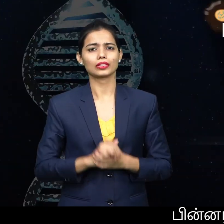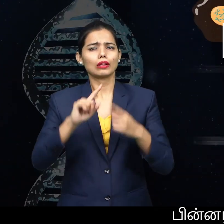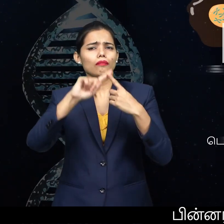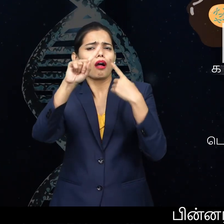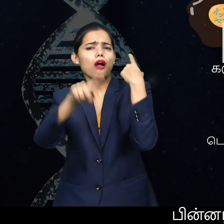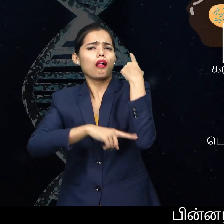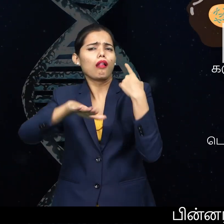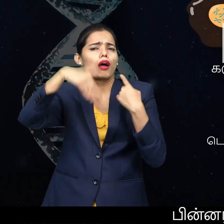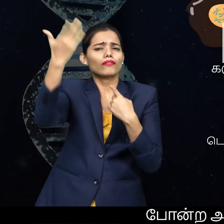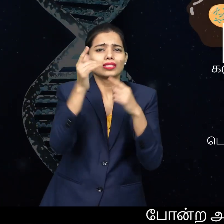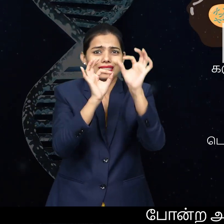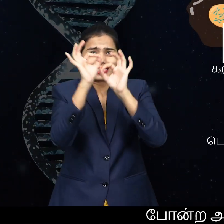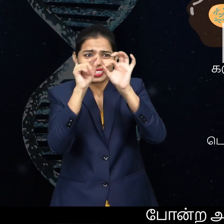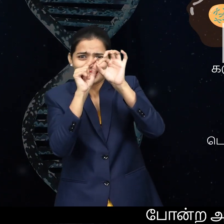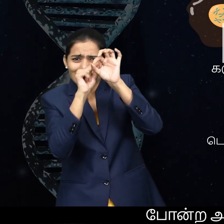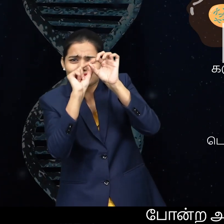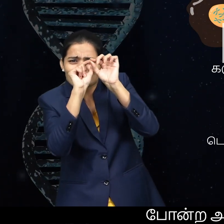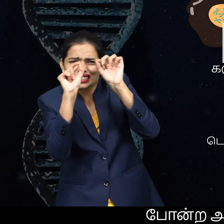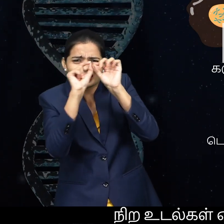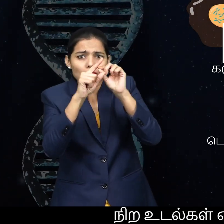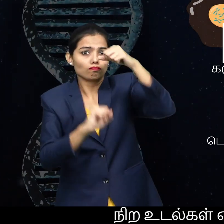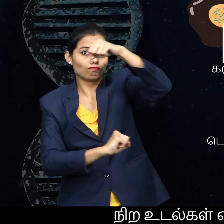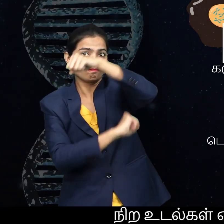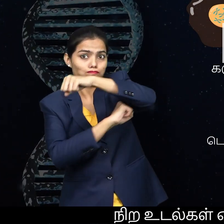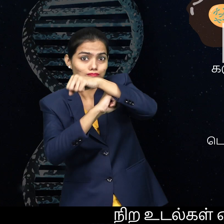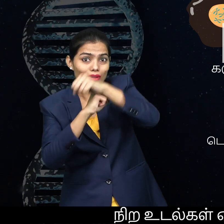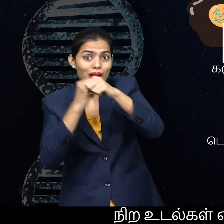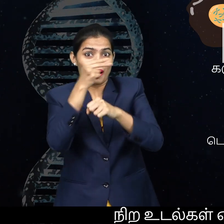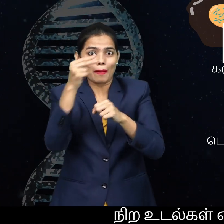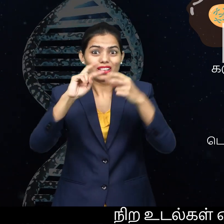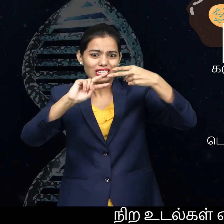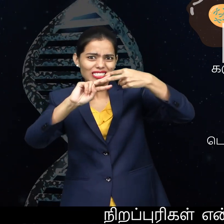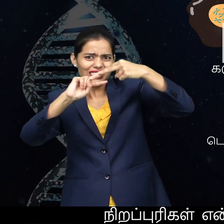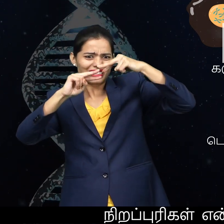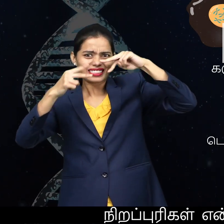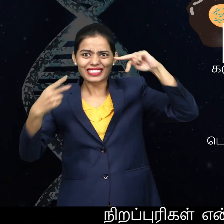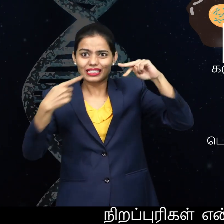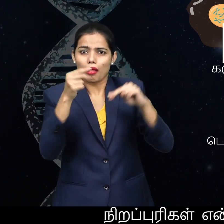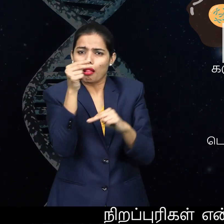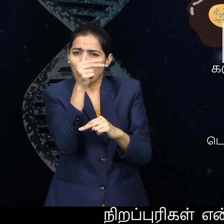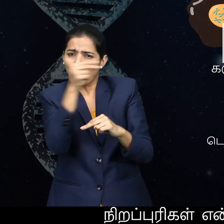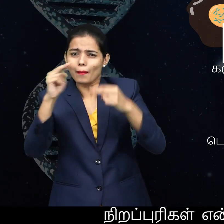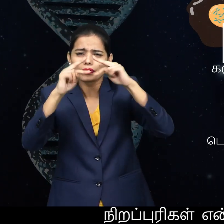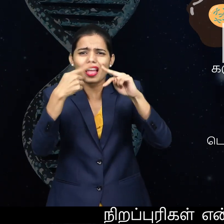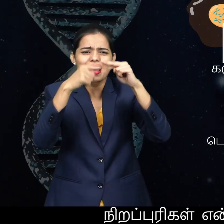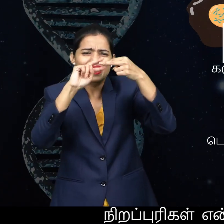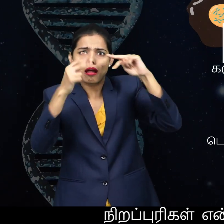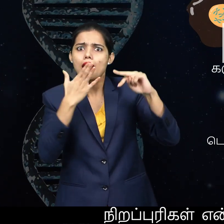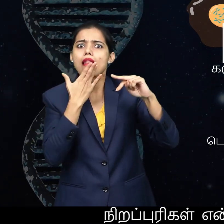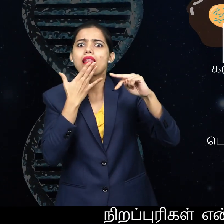பின்னர் இந்த நூல் போன்ற அமைப்புகளுக்கு நிற உடல்கள் என்று பொருள்படும் நிறப்புரிகள் என்று பெயரிடப்பட்டது.